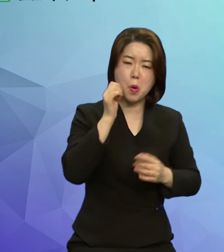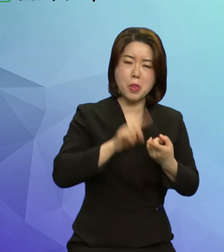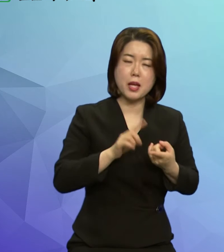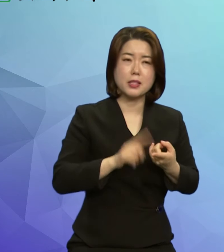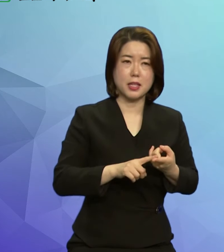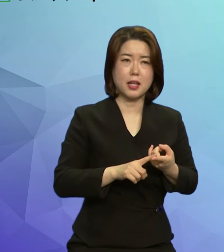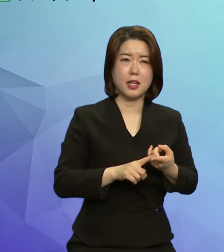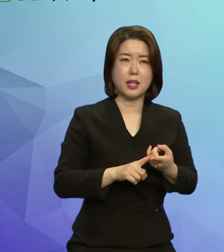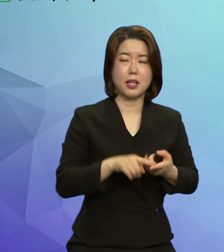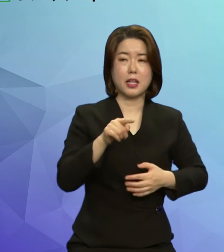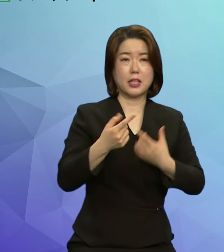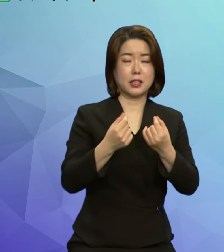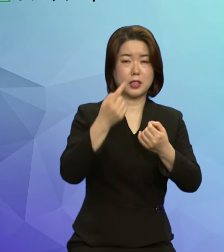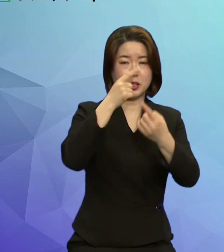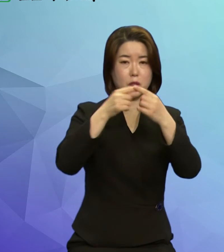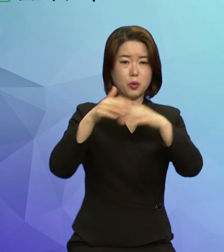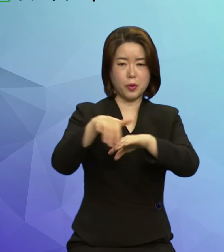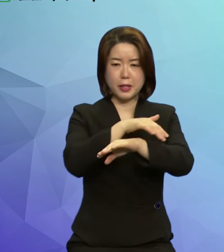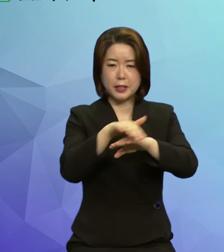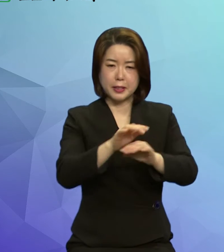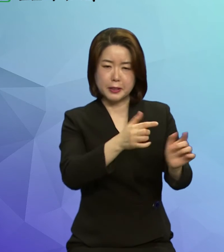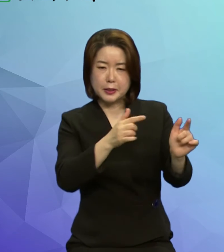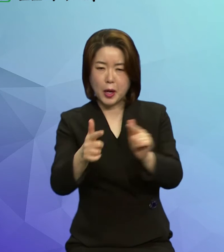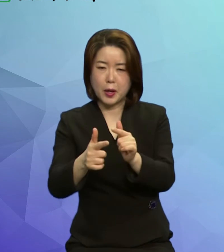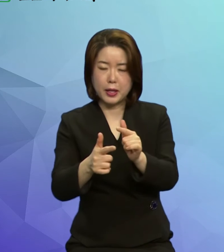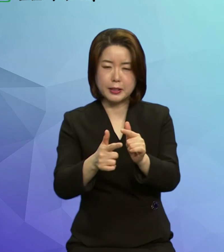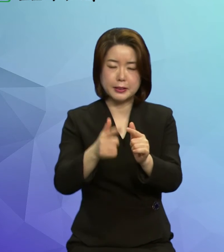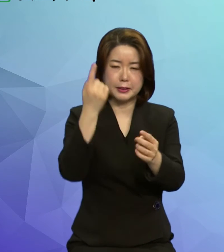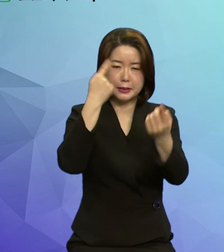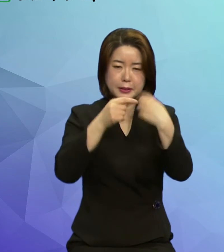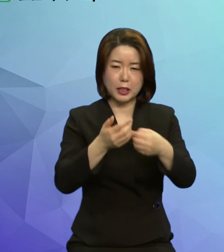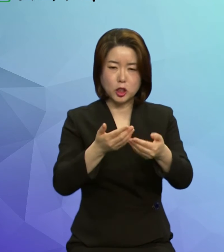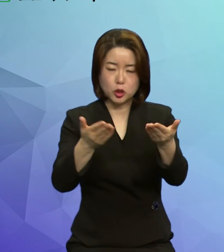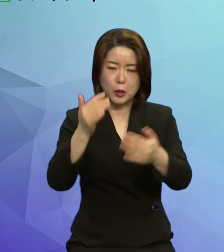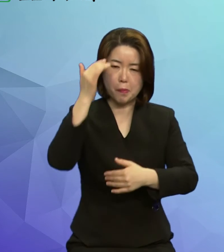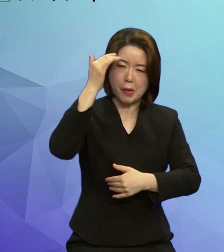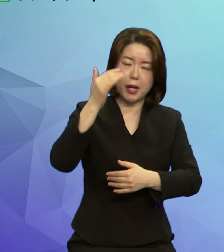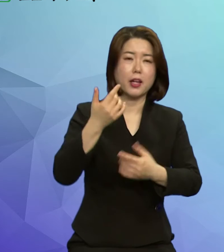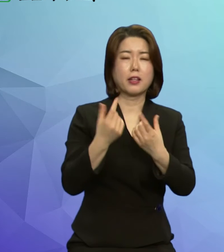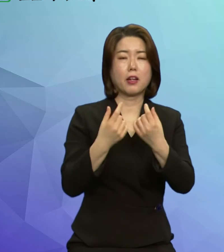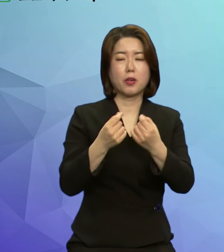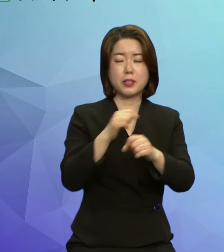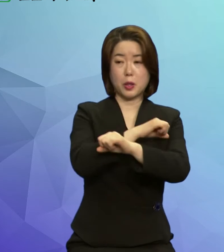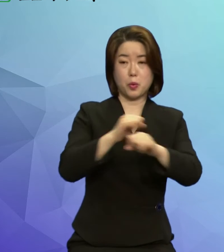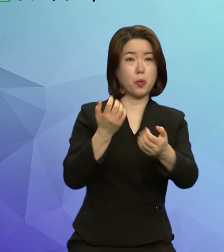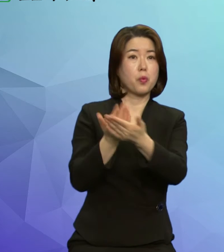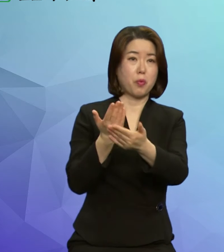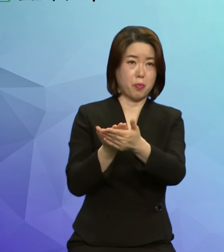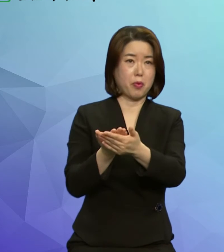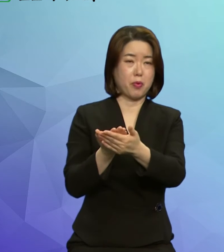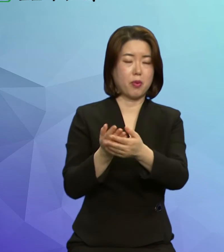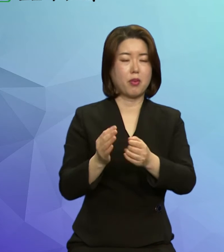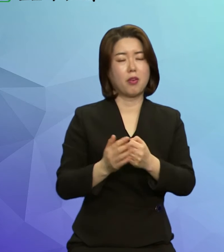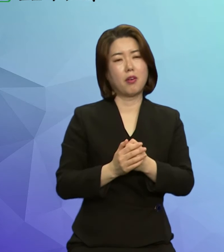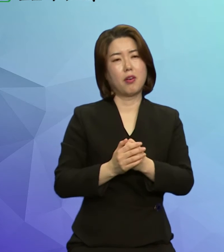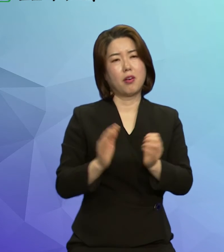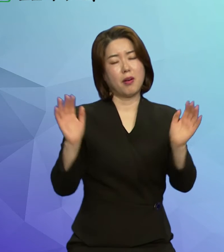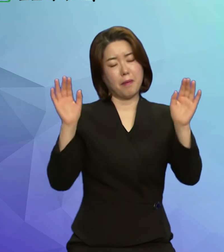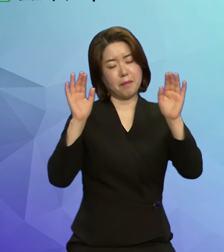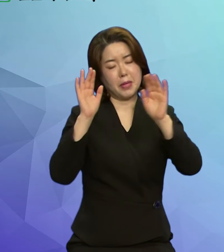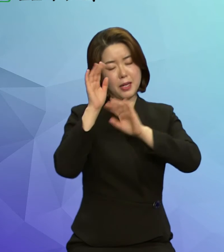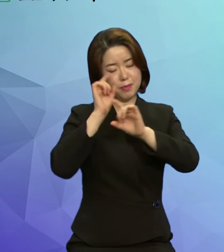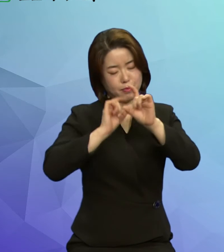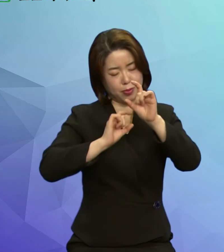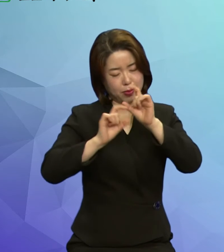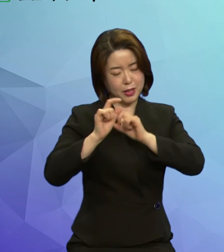채 그렇게 교회에 이렇게 저렇게 걸림돌이 된 것에 대해서 용서를 구하고 밤늦게까지 서로 울면서